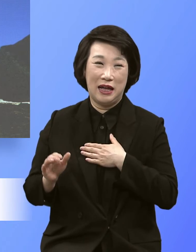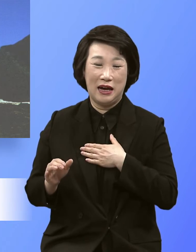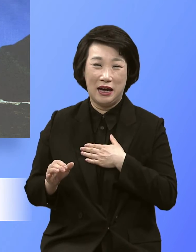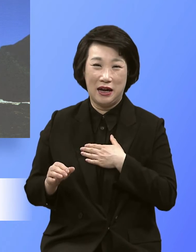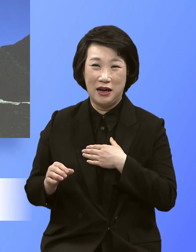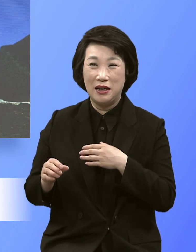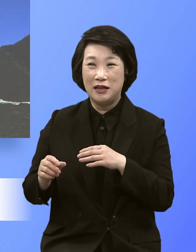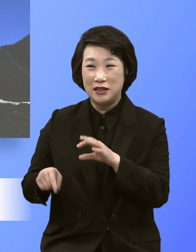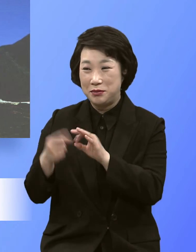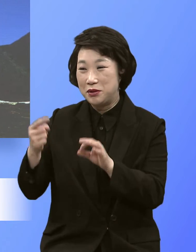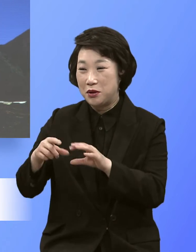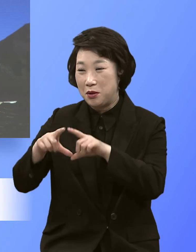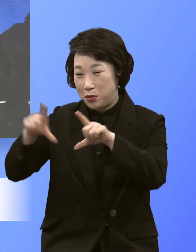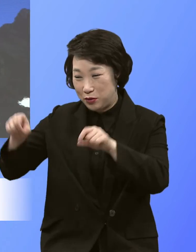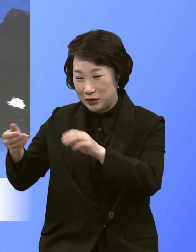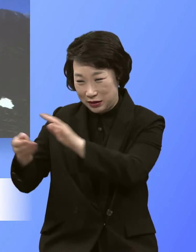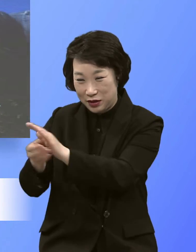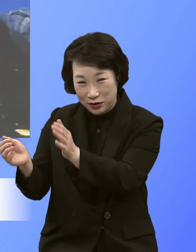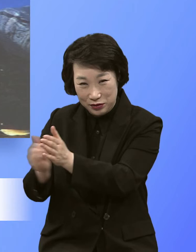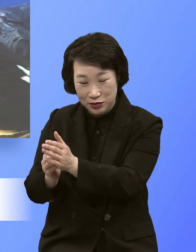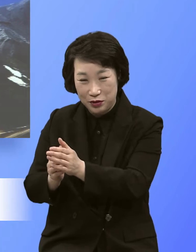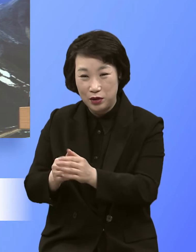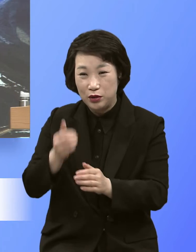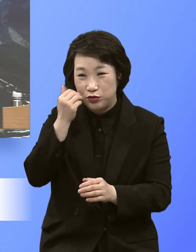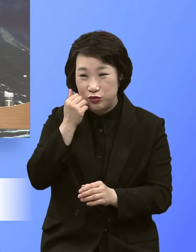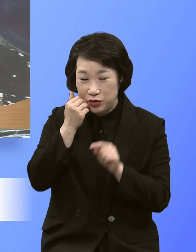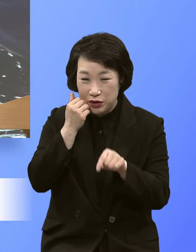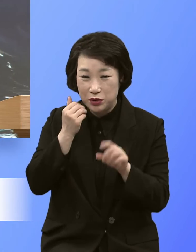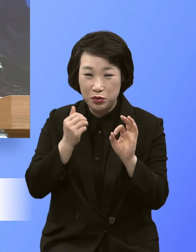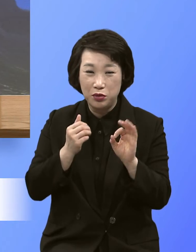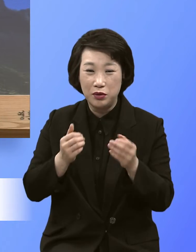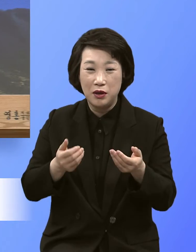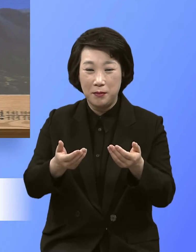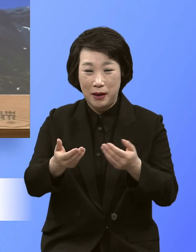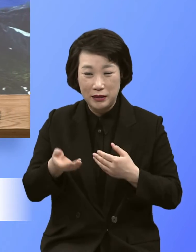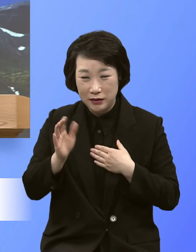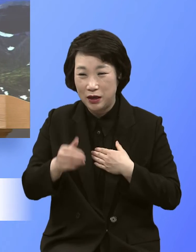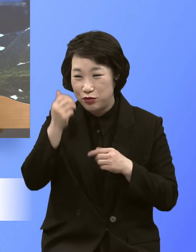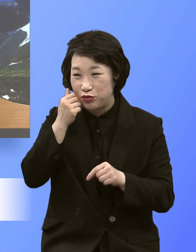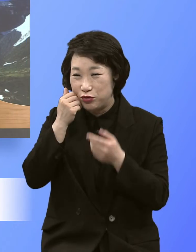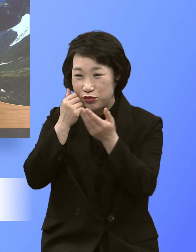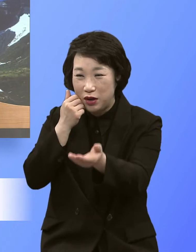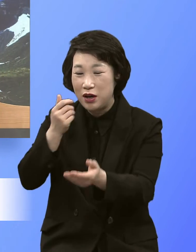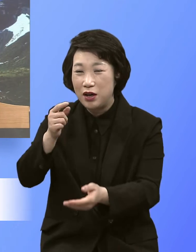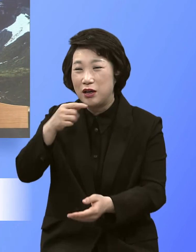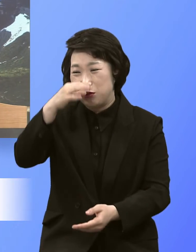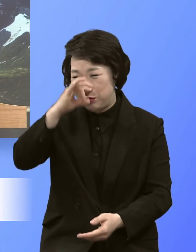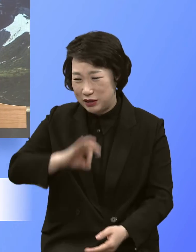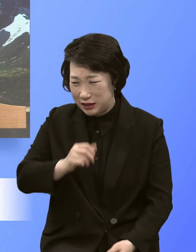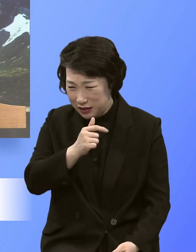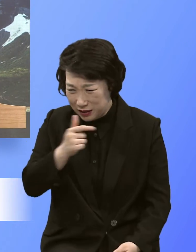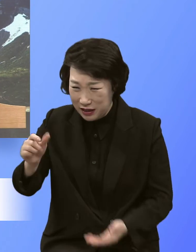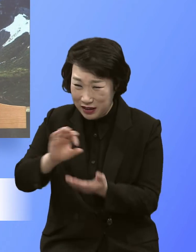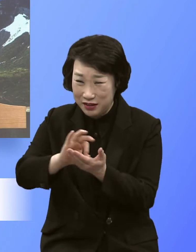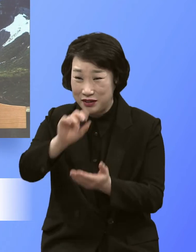11조 봉투에 넣어놓고 누구에게 줘야 가장 보람 있게 쓸 수